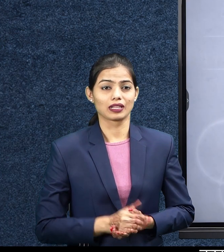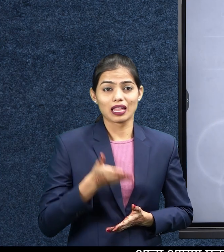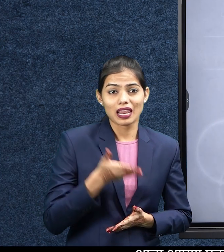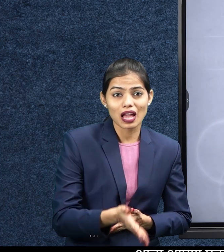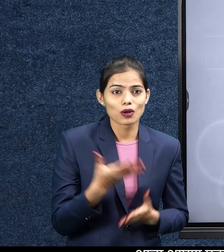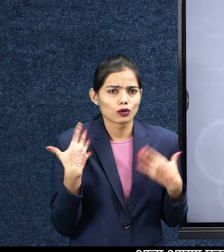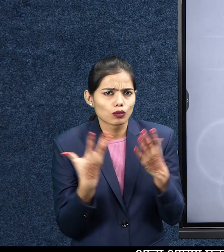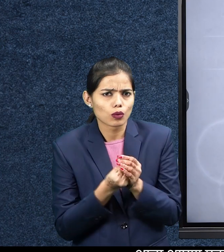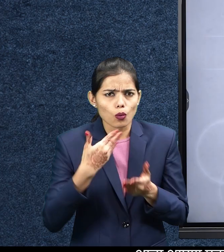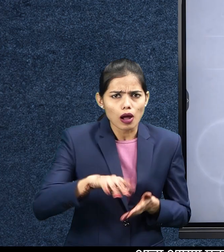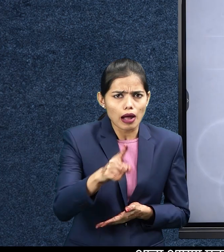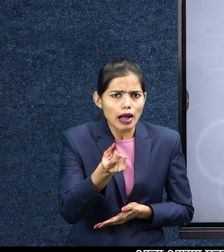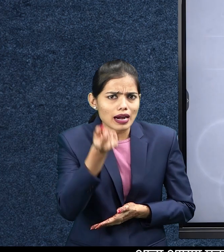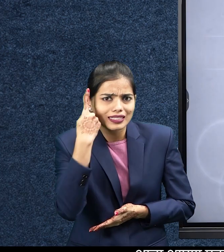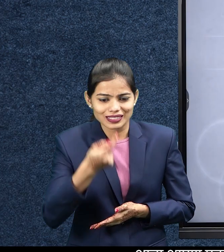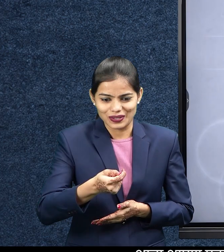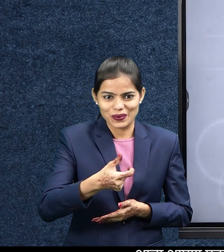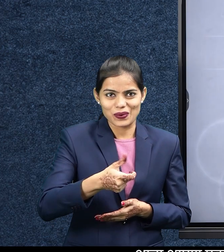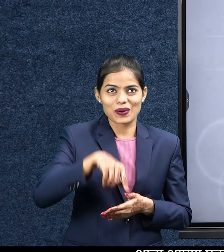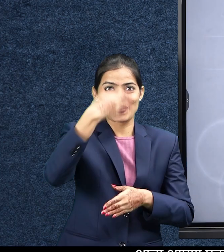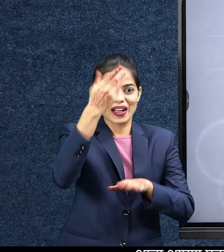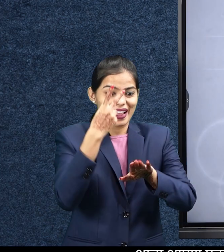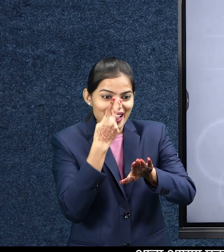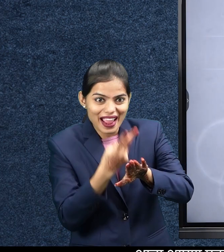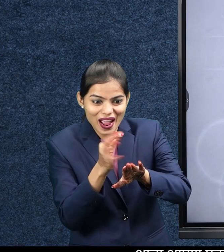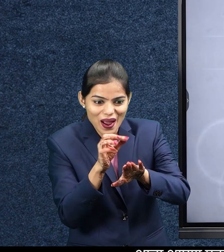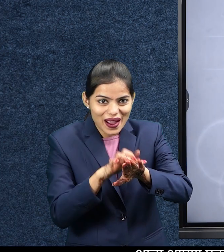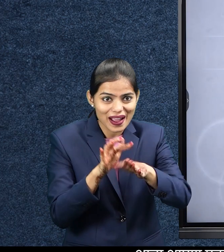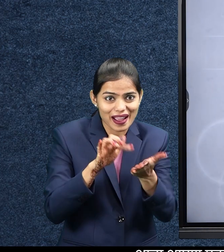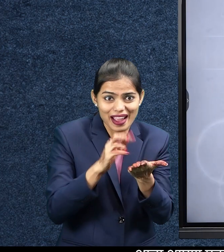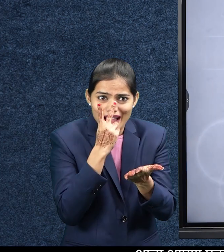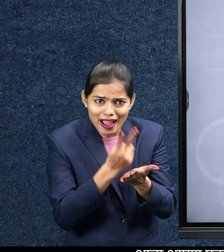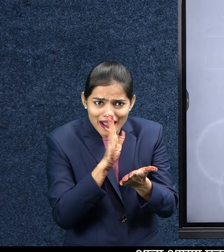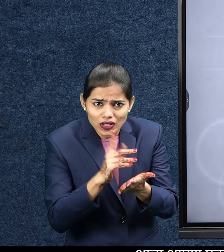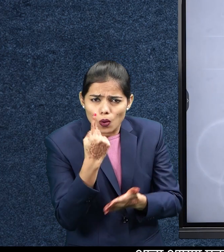आता आपण फासाच्या एका उदाहरणाद्वारे संपूर्ण घटना समजून घेऊ.